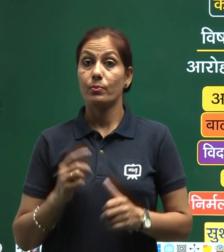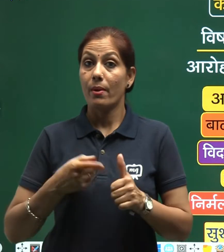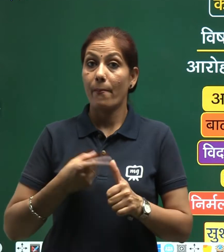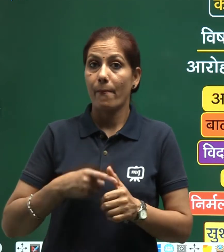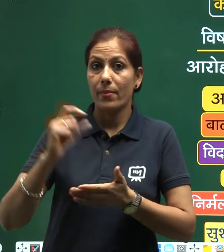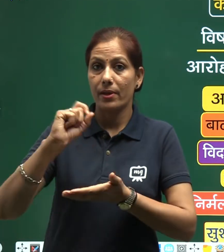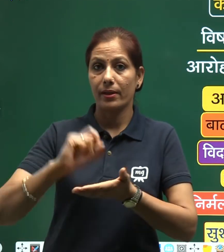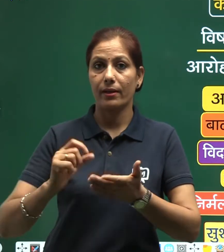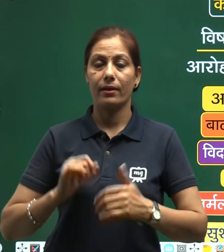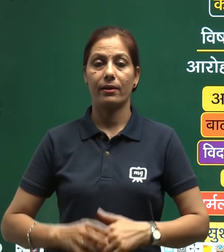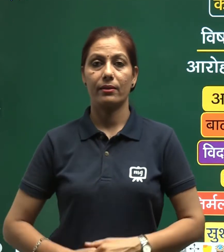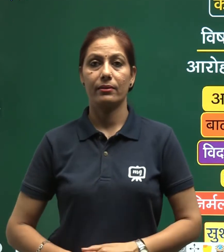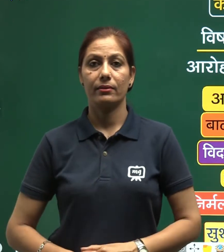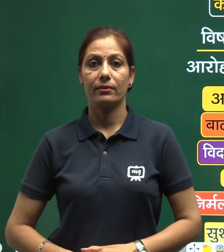था।